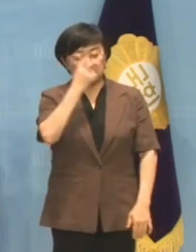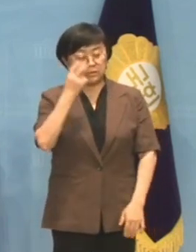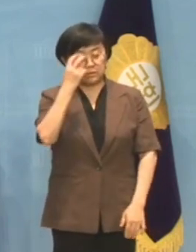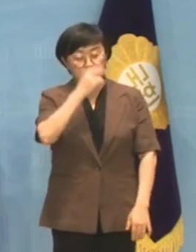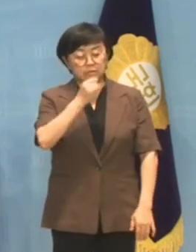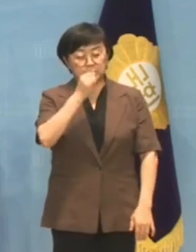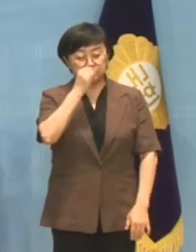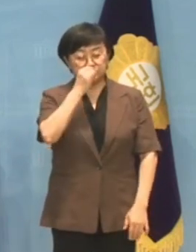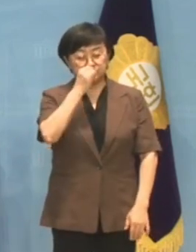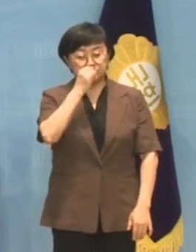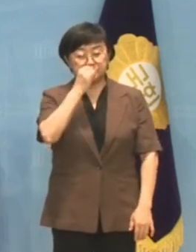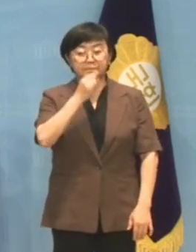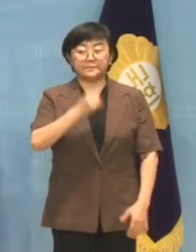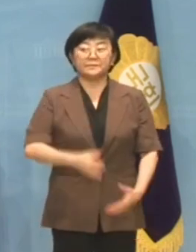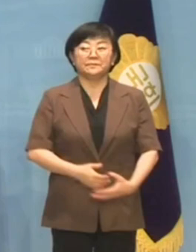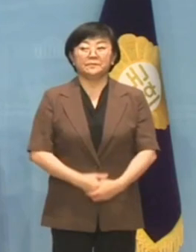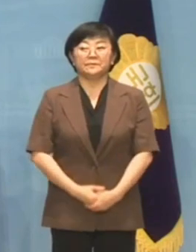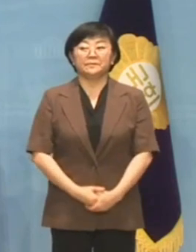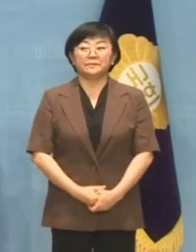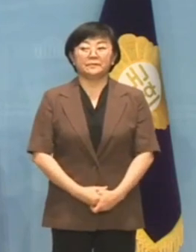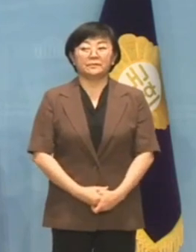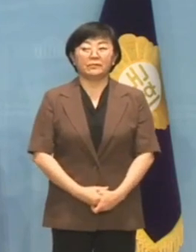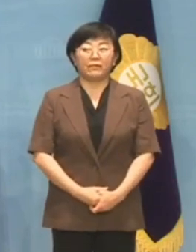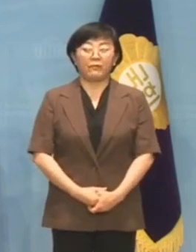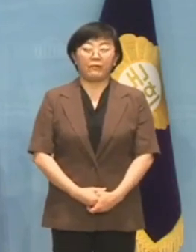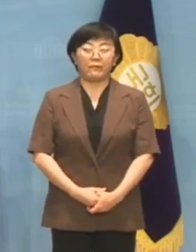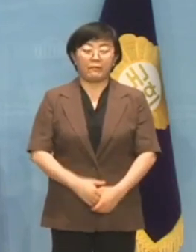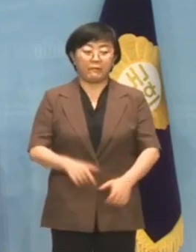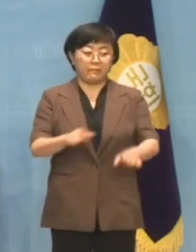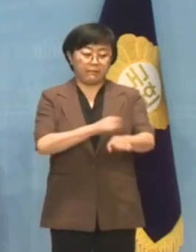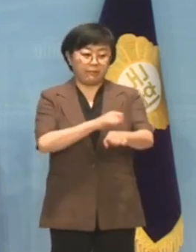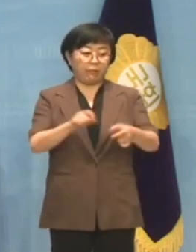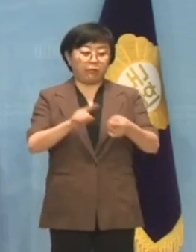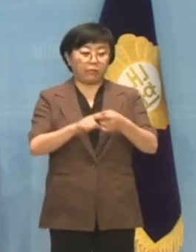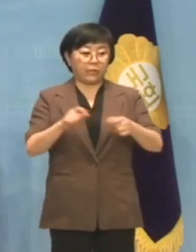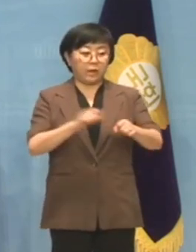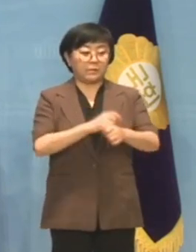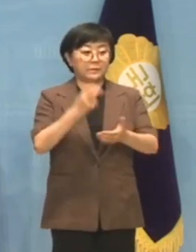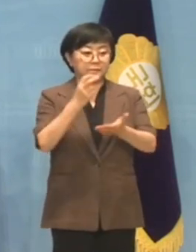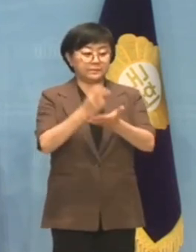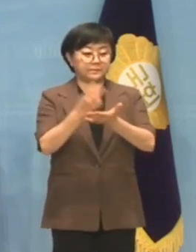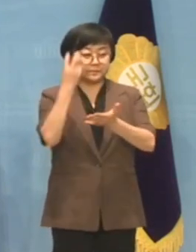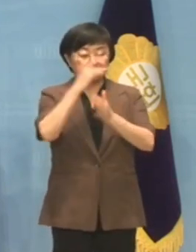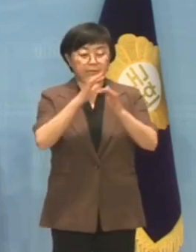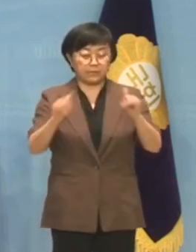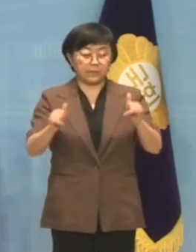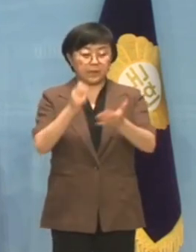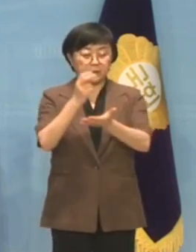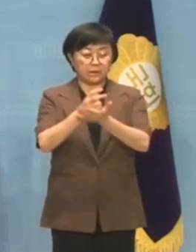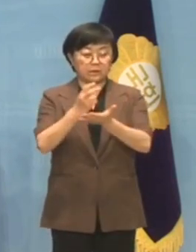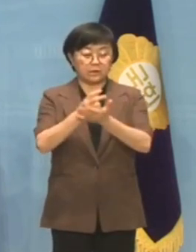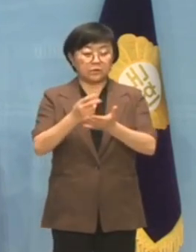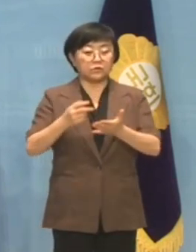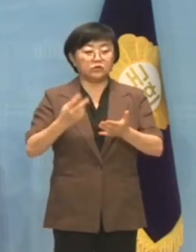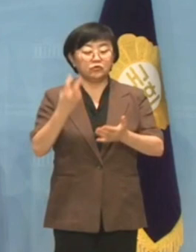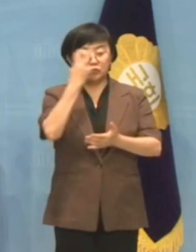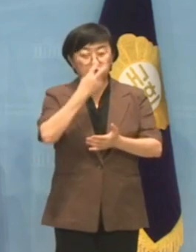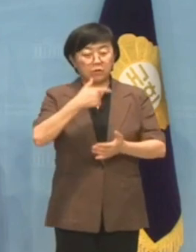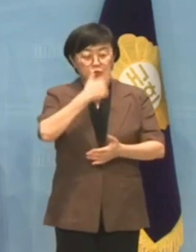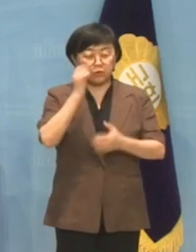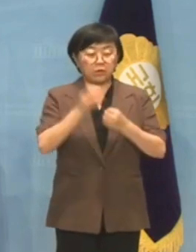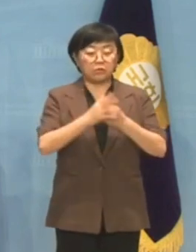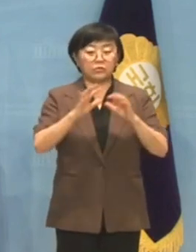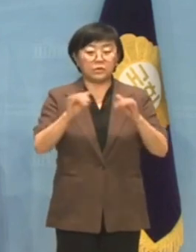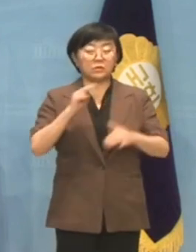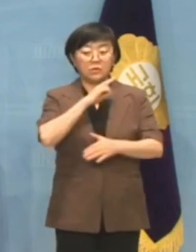수사를 진행하고 있는 사안입니다. 특히 특별검사제도는 수사가 미진하거나 국민적